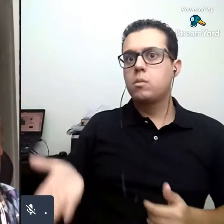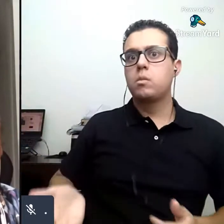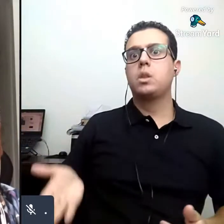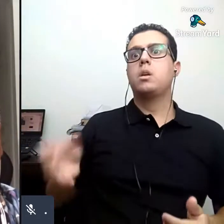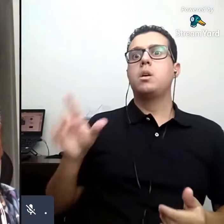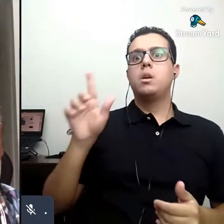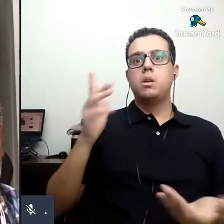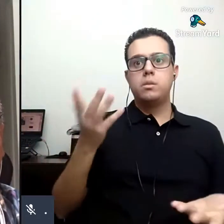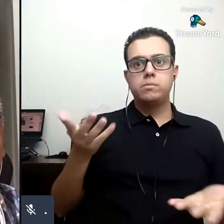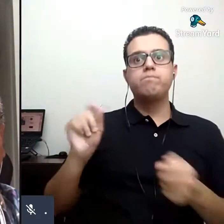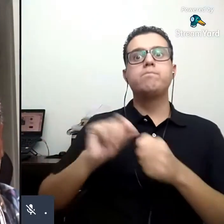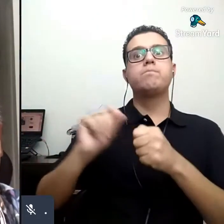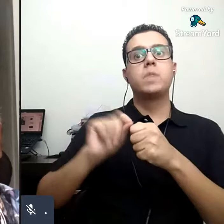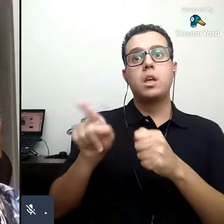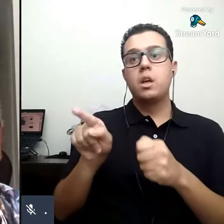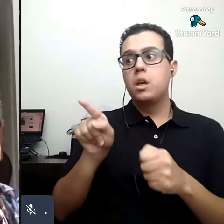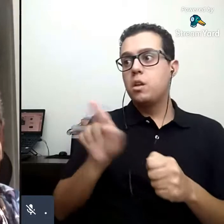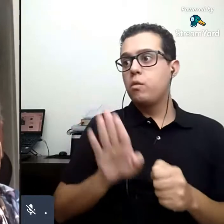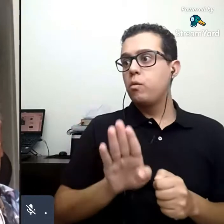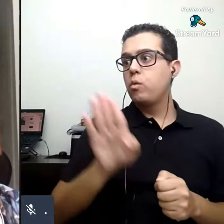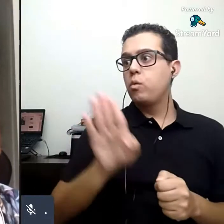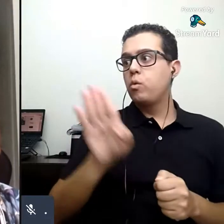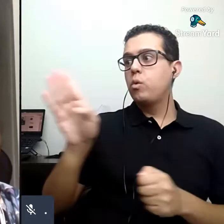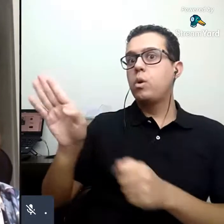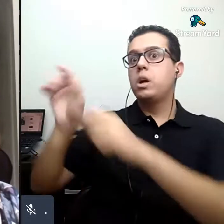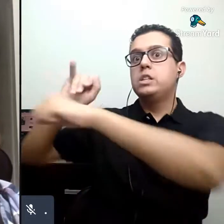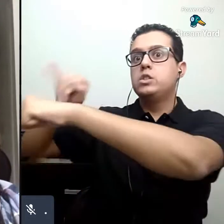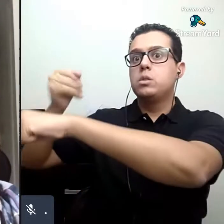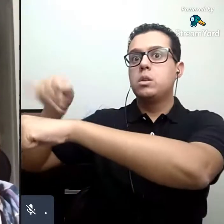Jerusalém naqueles dias. Então, quando nós